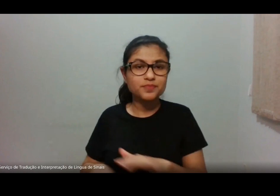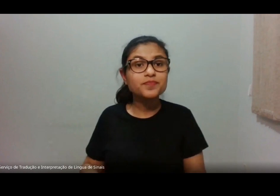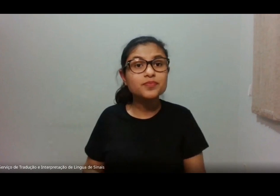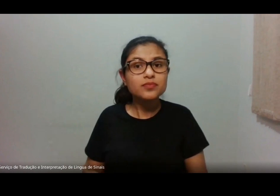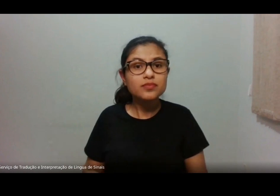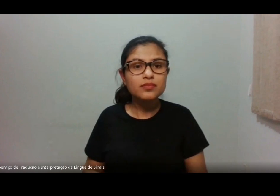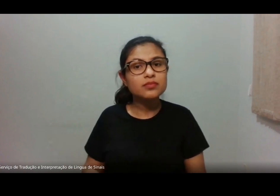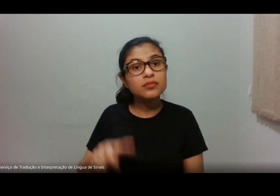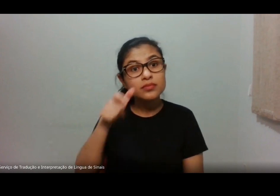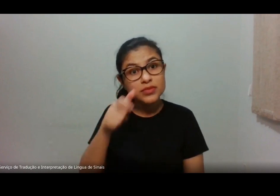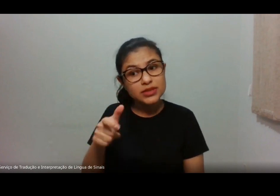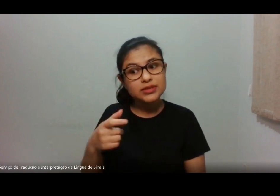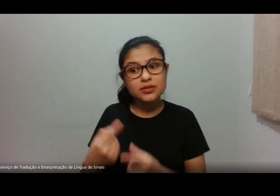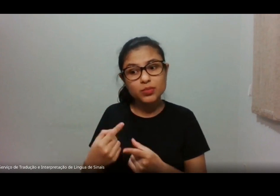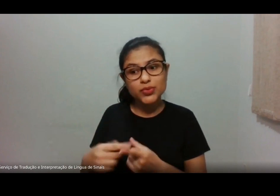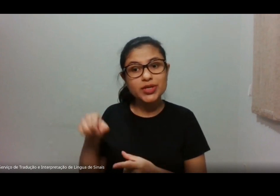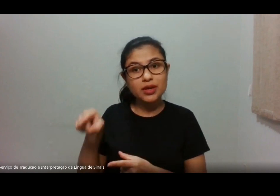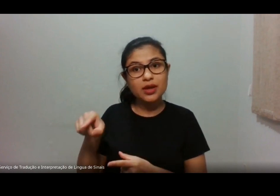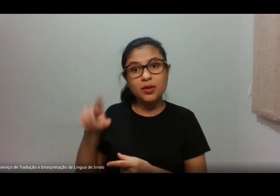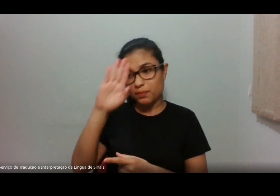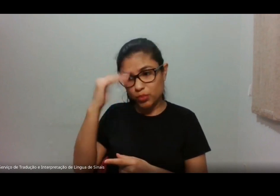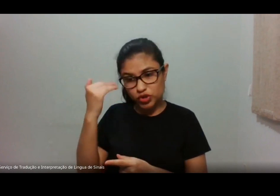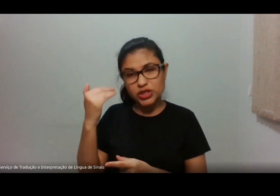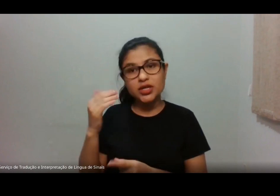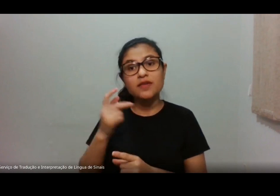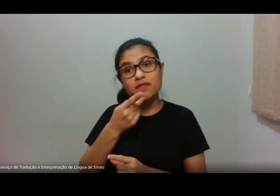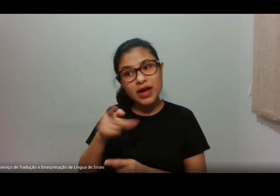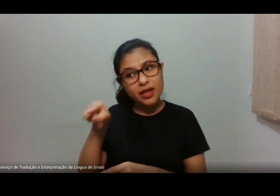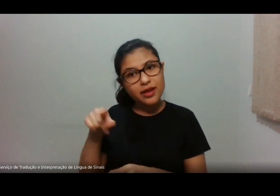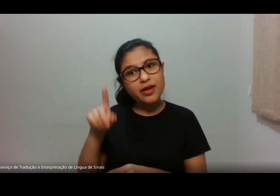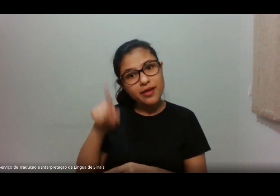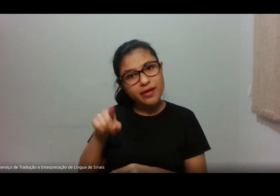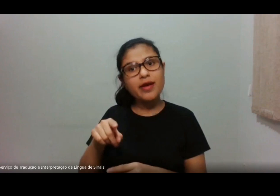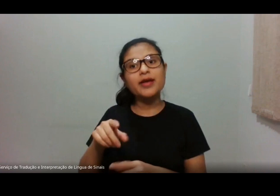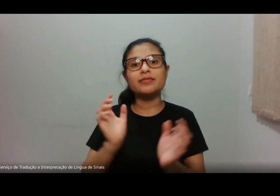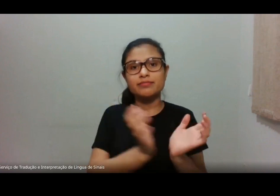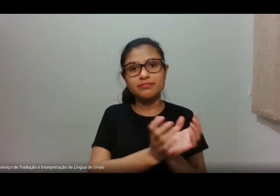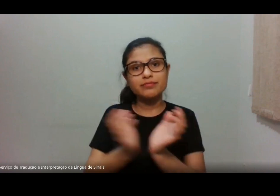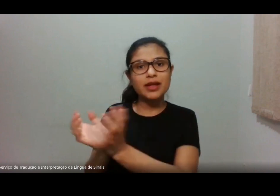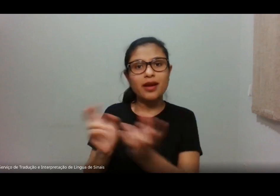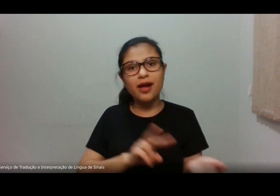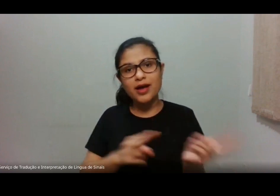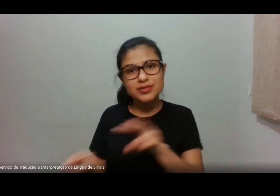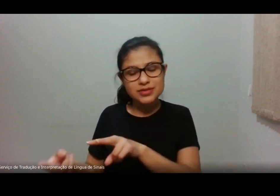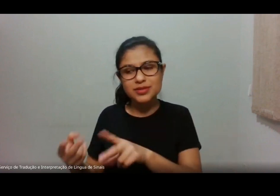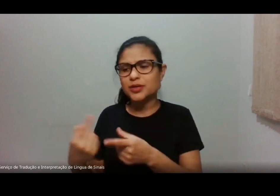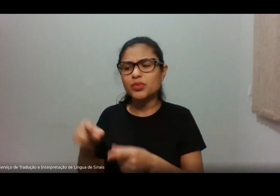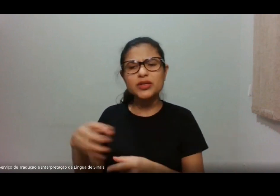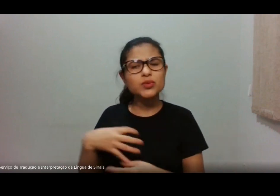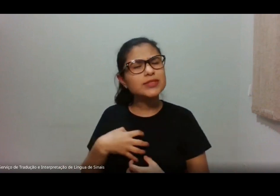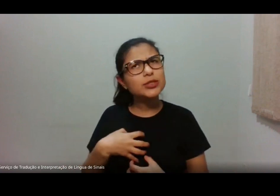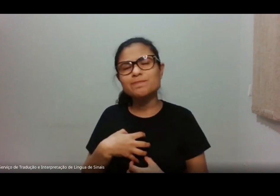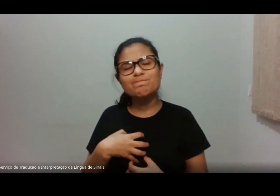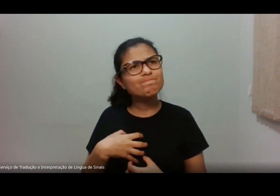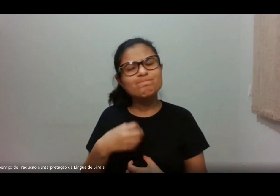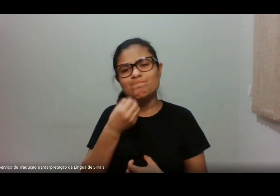É interessante, pois ele já se autodesigna como trânsfuga de classe, quer dizer, ele não se sentia bem na